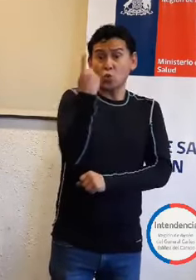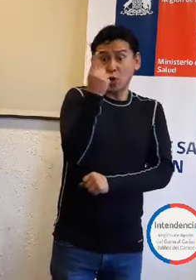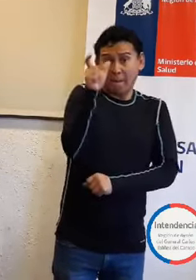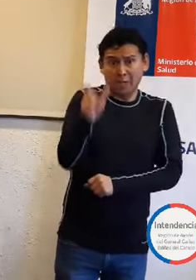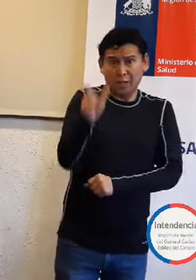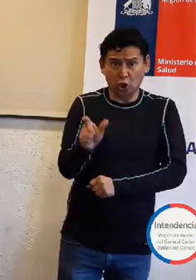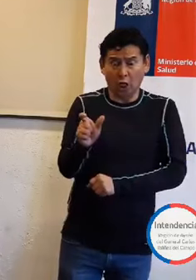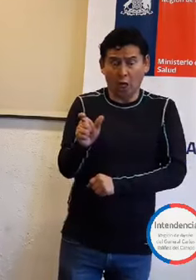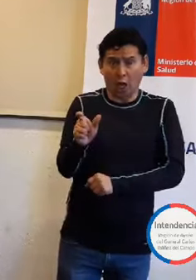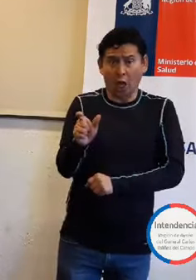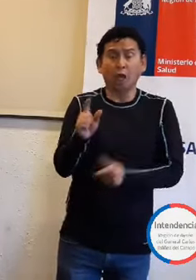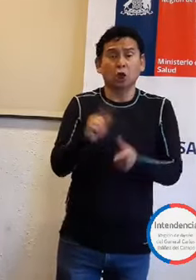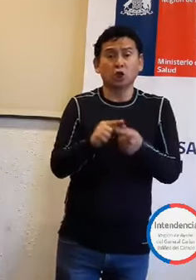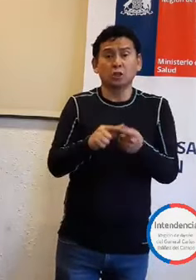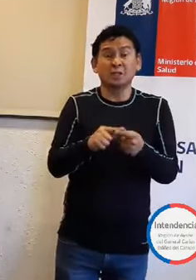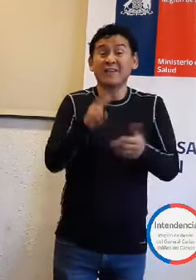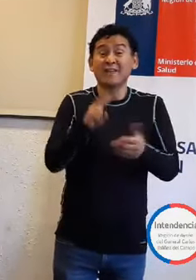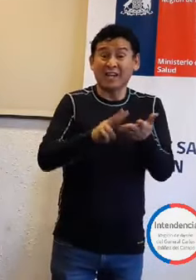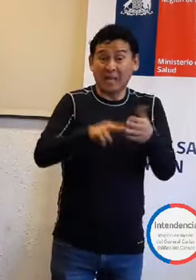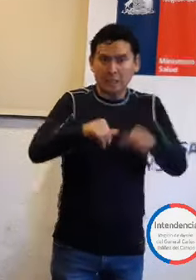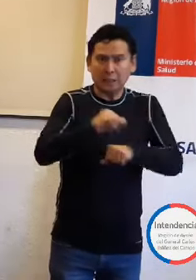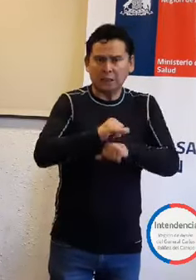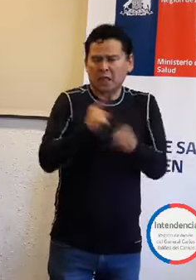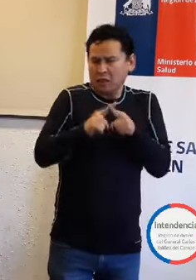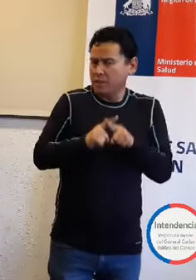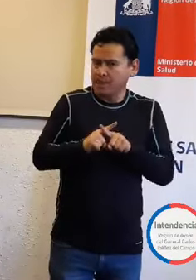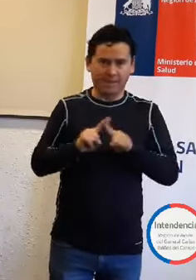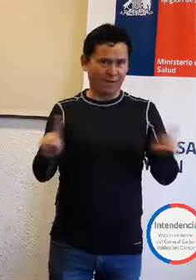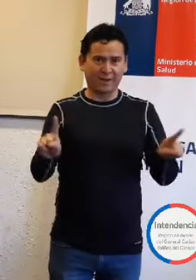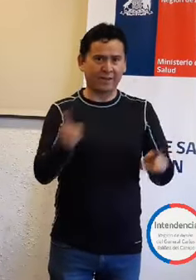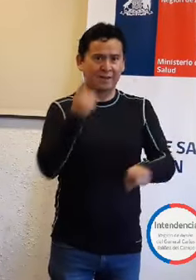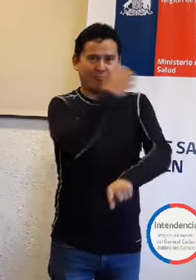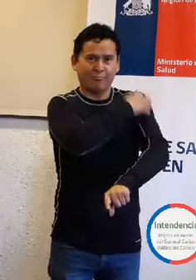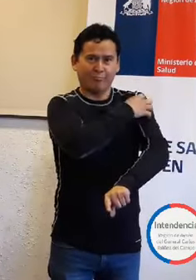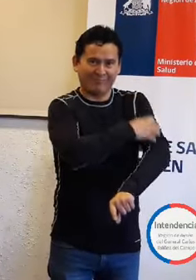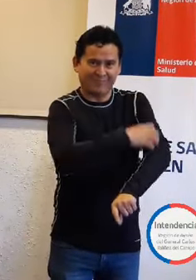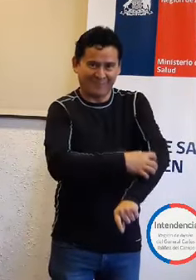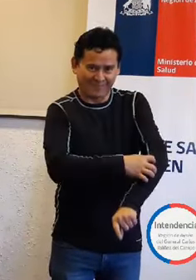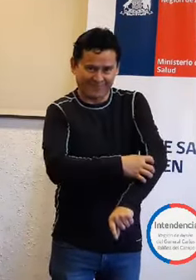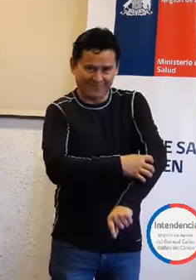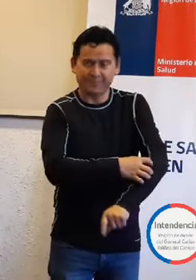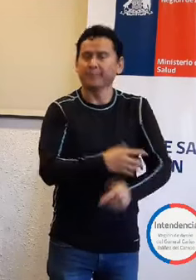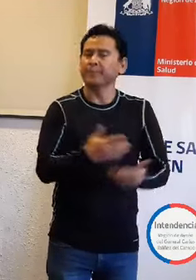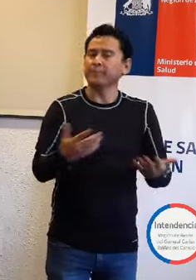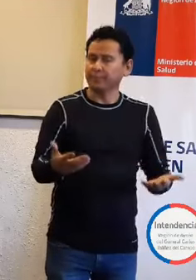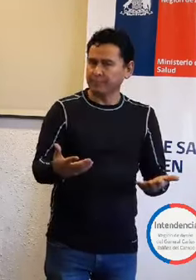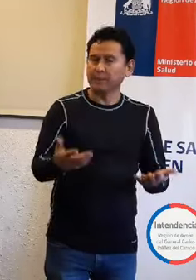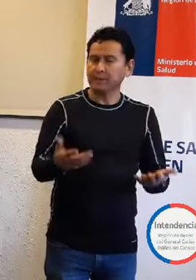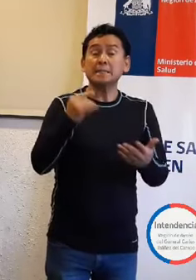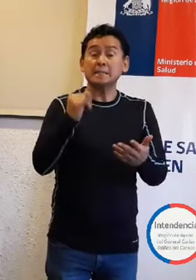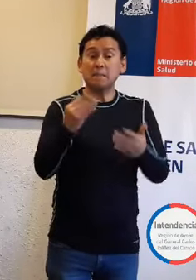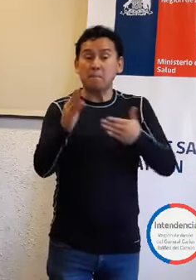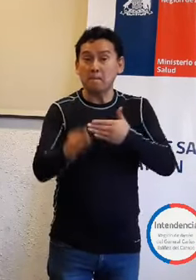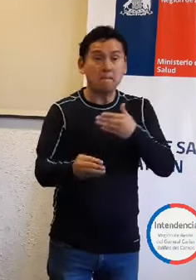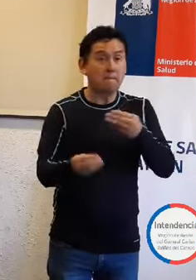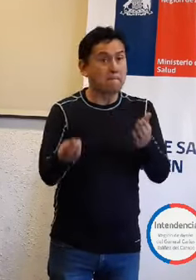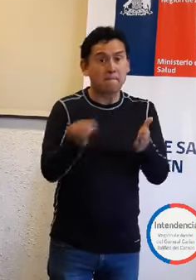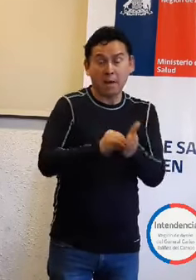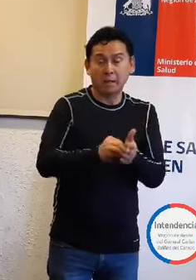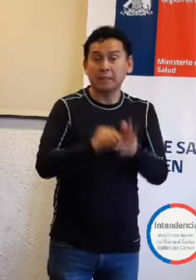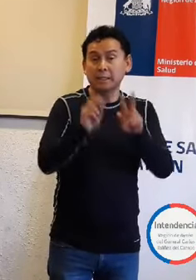por lo tanto nuestra realidad epidemiológica es absolutamente distinta a la realidad epidemiológica a nivel país. Si a esto le sumamos que la